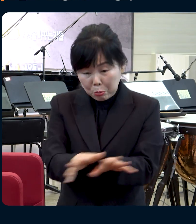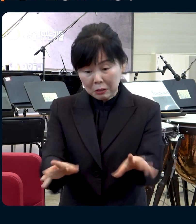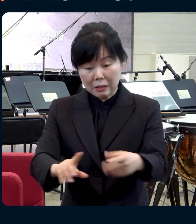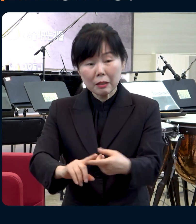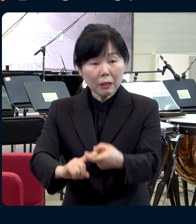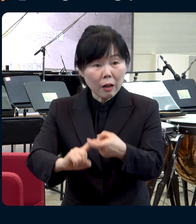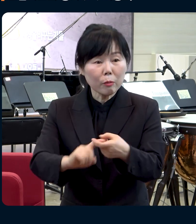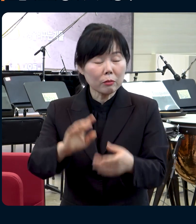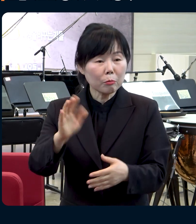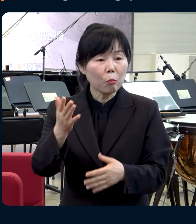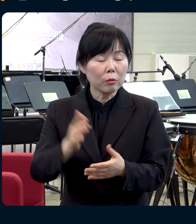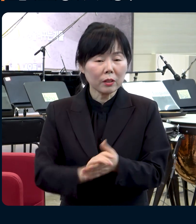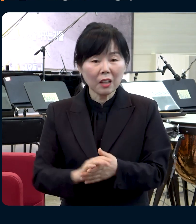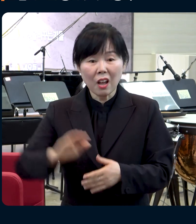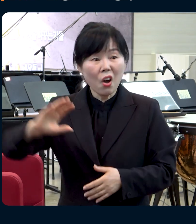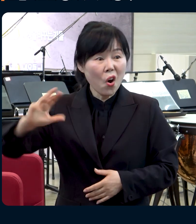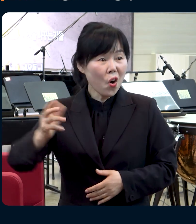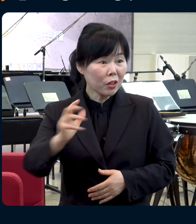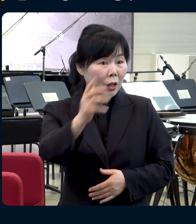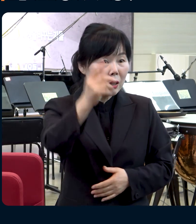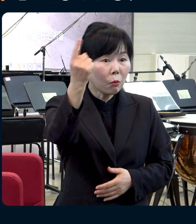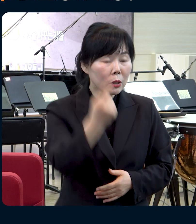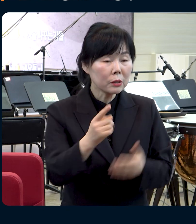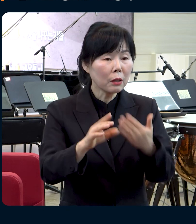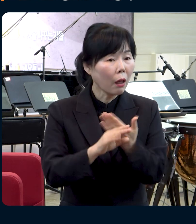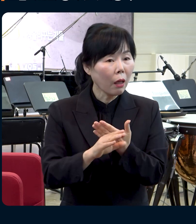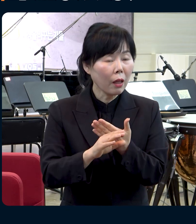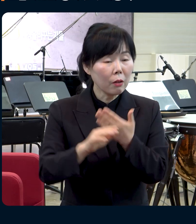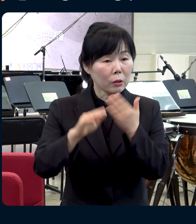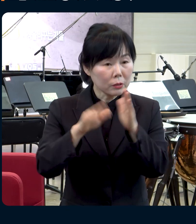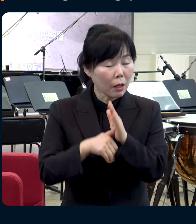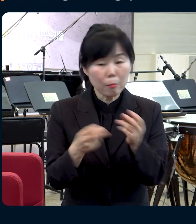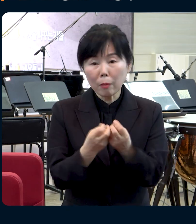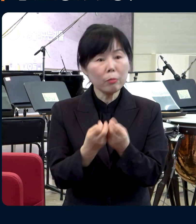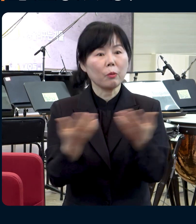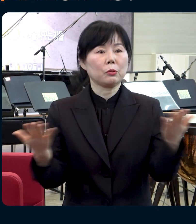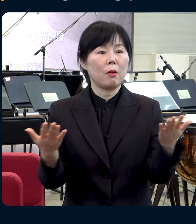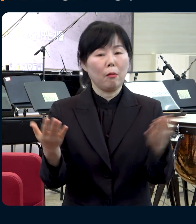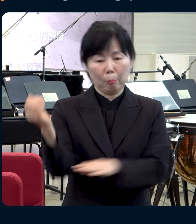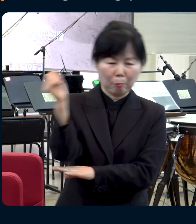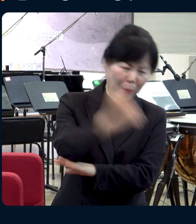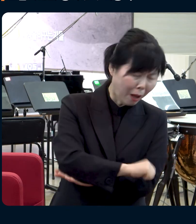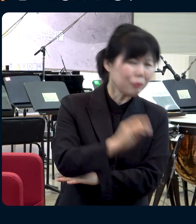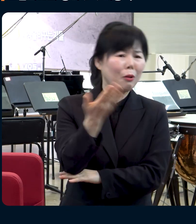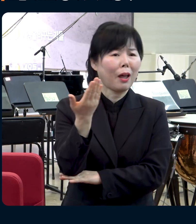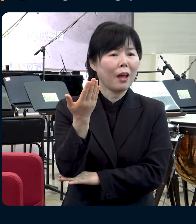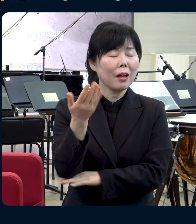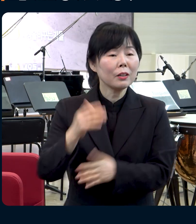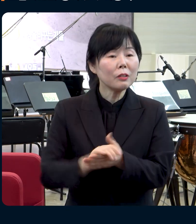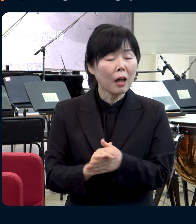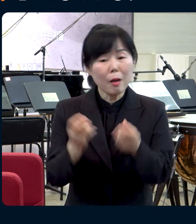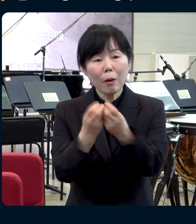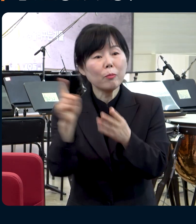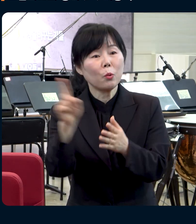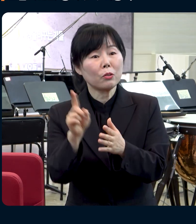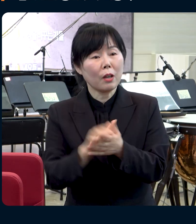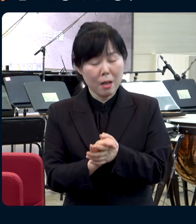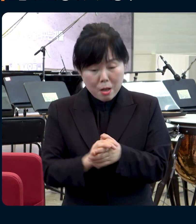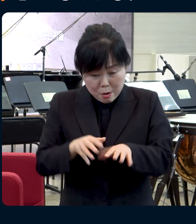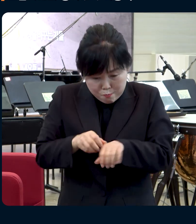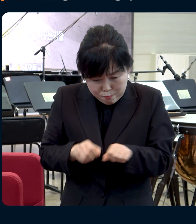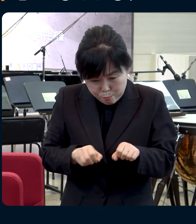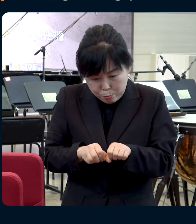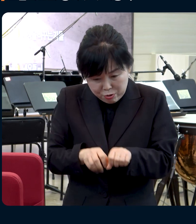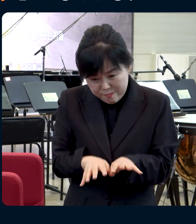진짜 엄청난 허리케인이 오면요 어떻게 할 수가 없는 거예요. 근데 그때 어떻게 하느냐? 이 자이언트 나무들이 밑으로 뿌리를 딱